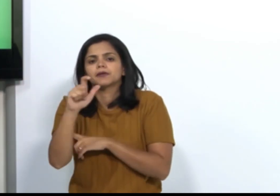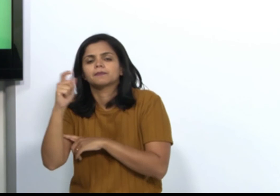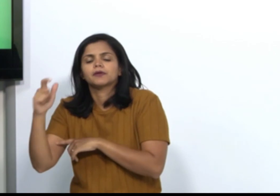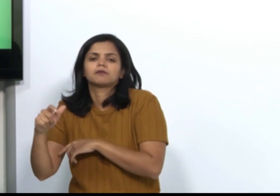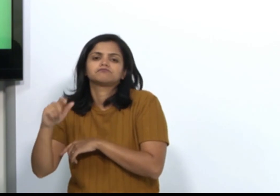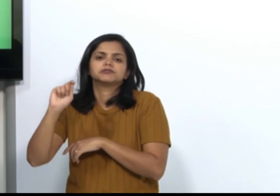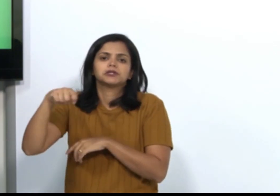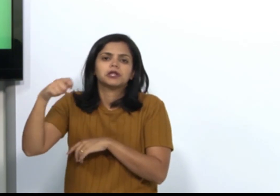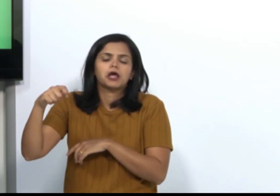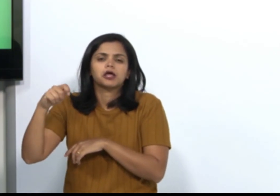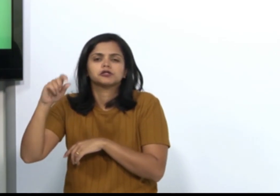colocando as palavras.